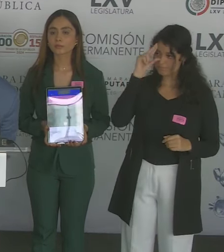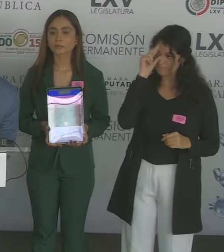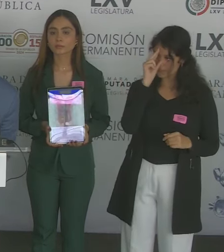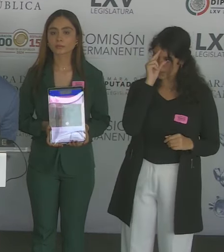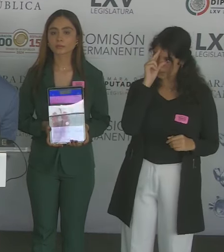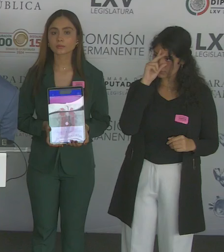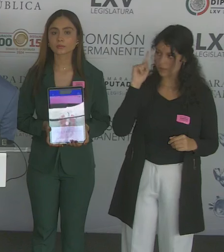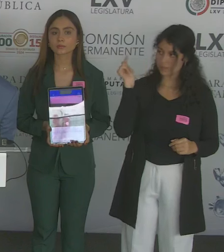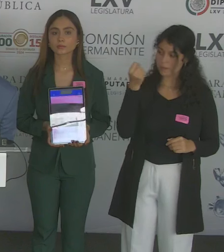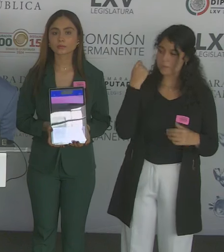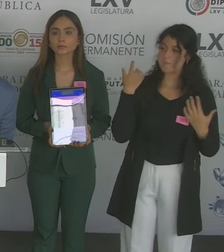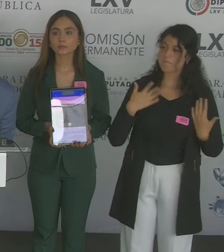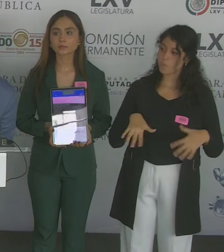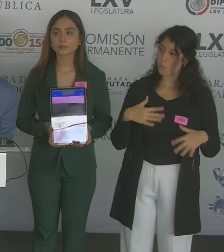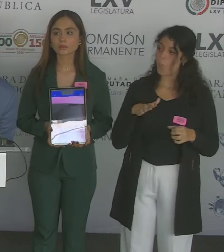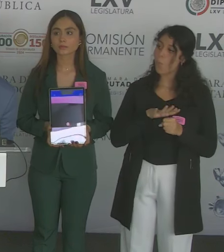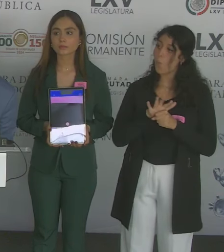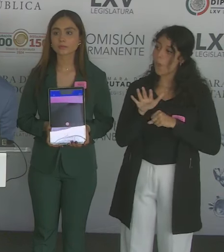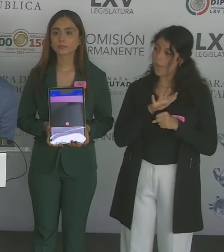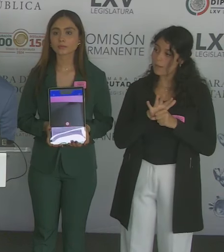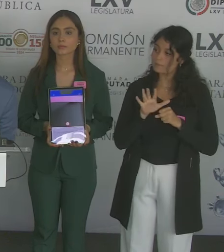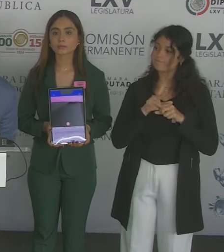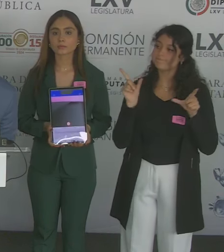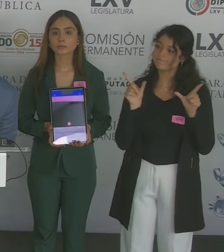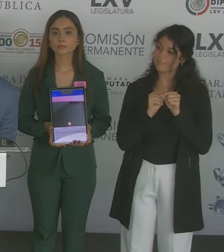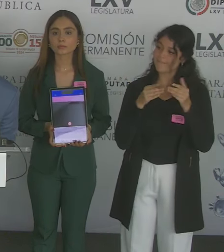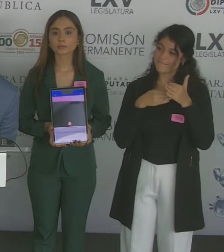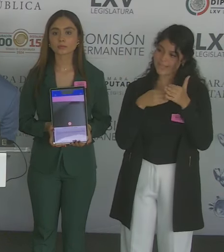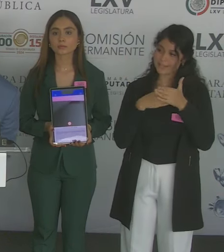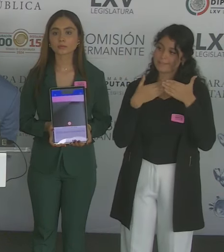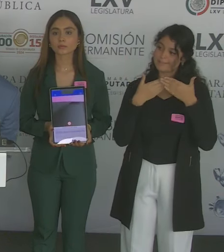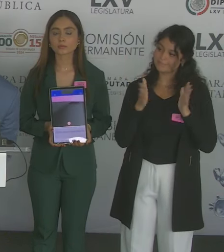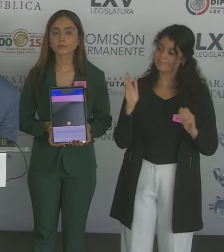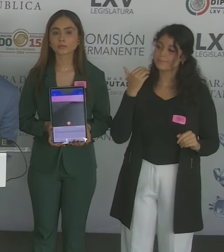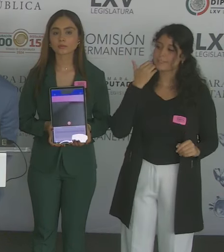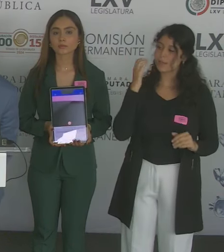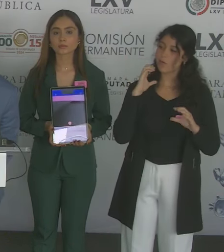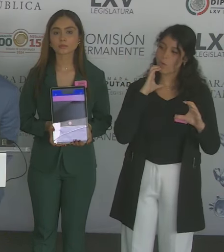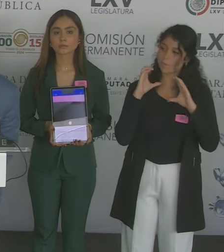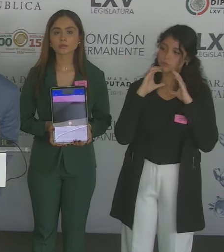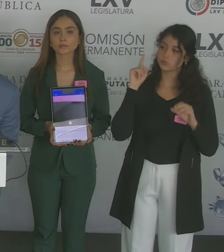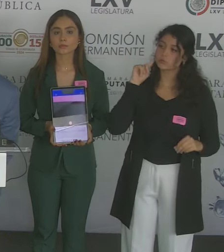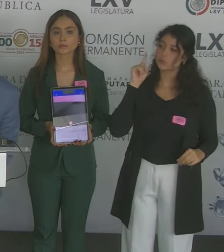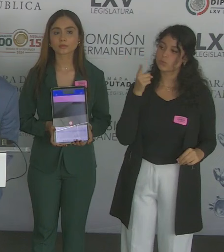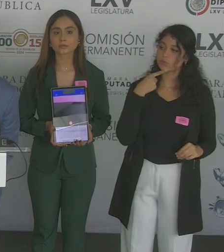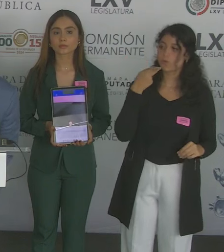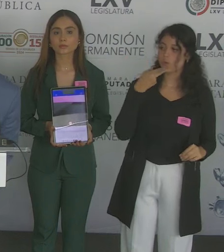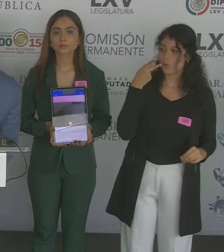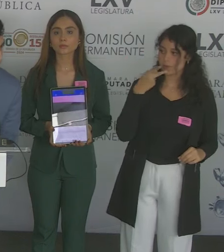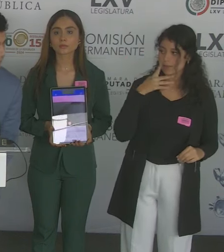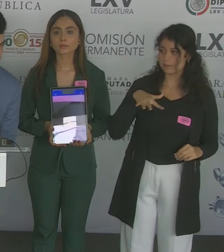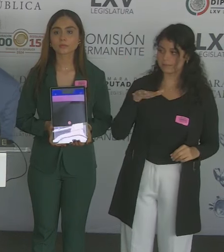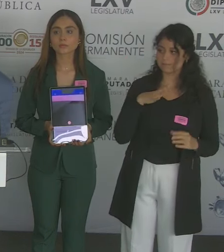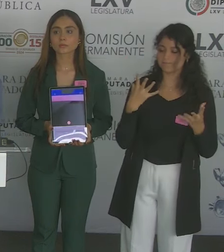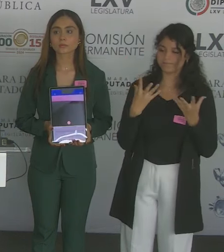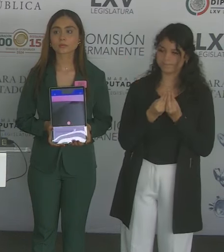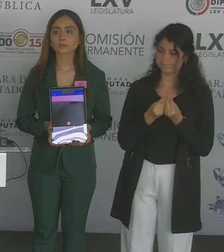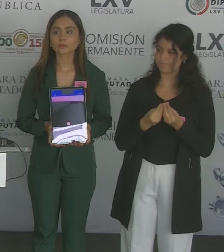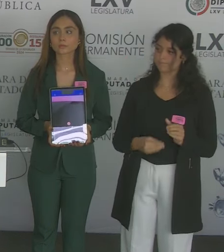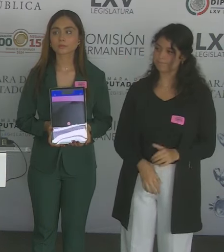fue la de reducir la brecha de comunicación existente entre la comunidad sorda y el resto de las personas oyentes